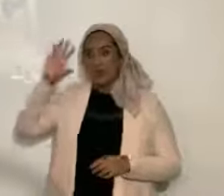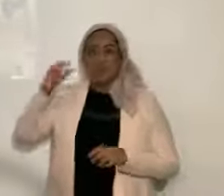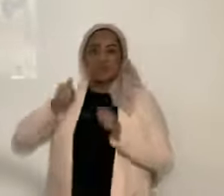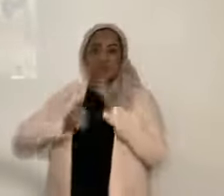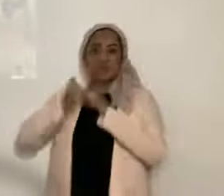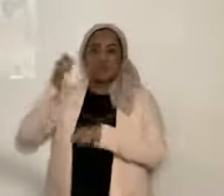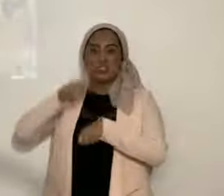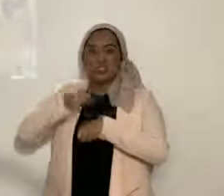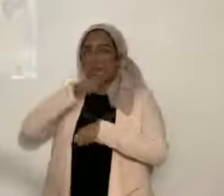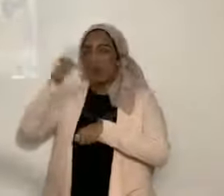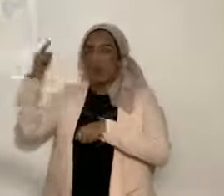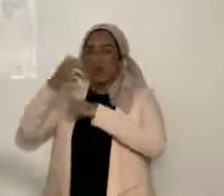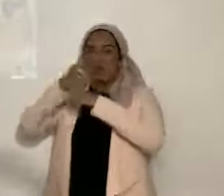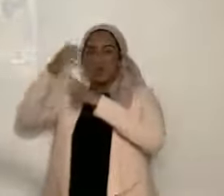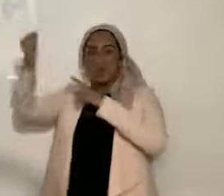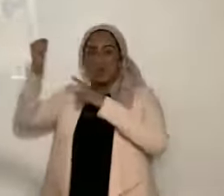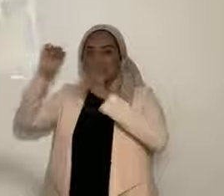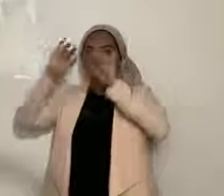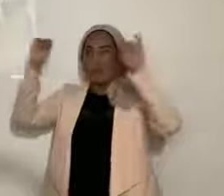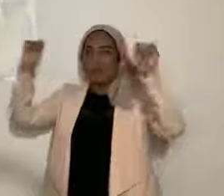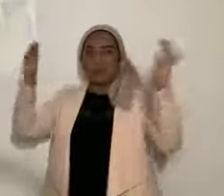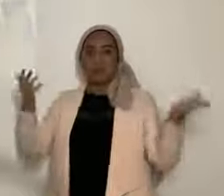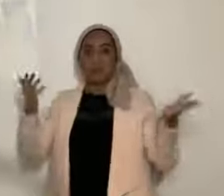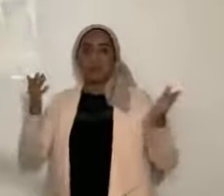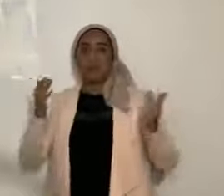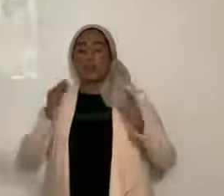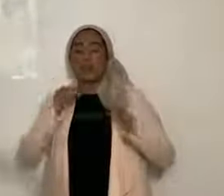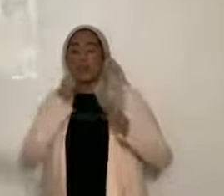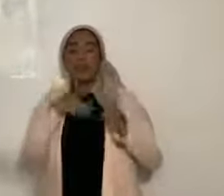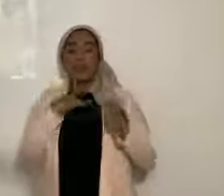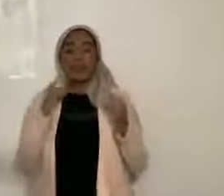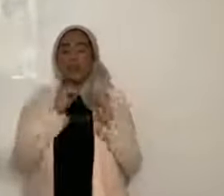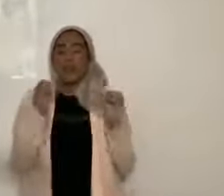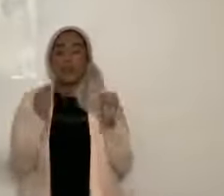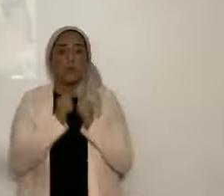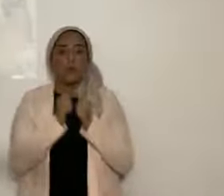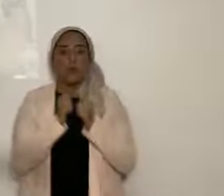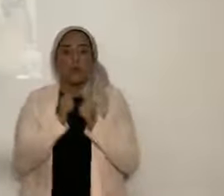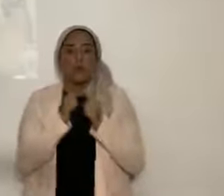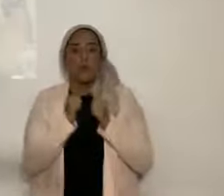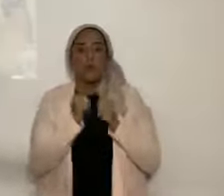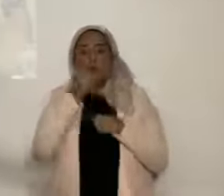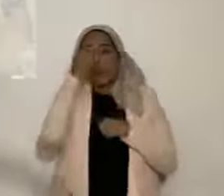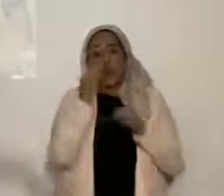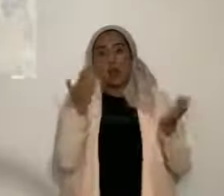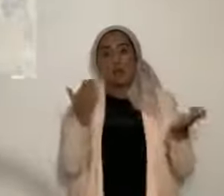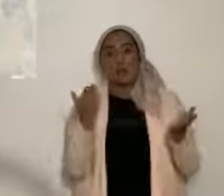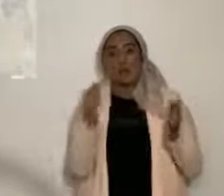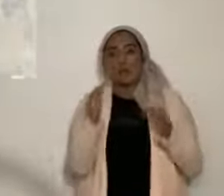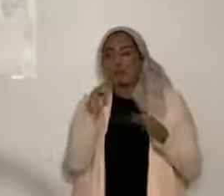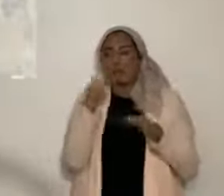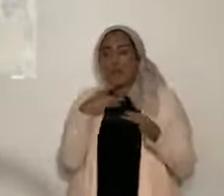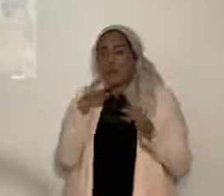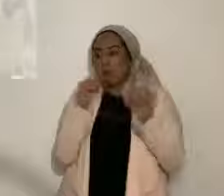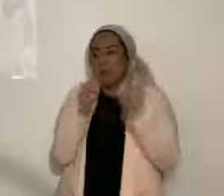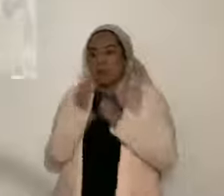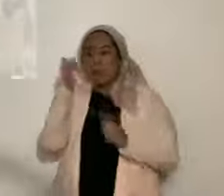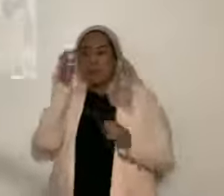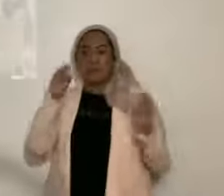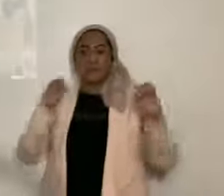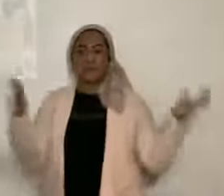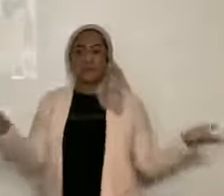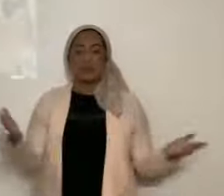prácticamente vacías los domingos, y no quieren nada con Dios, que van a querer con Yahshua, que es el verdadero Elohim, y su